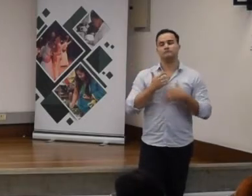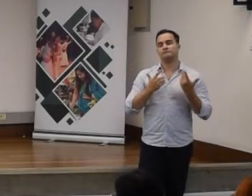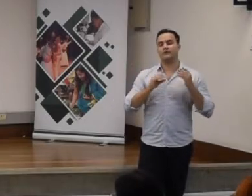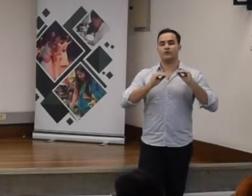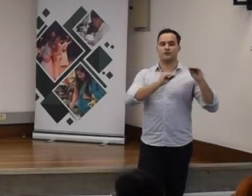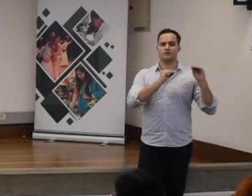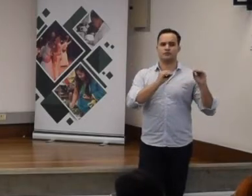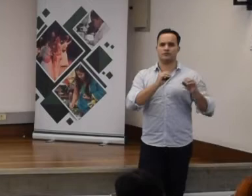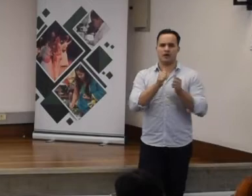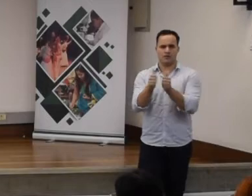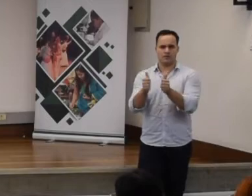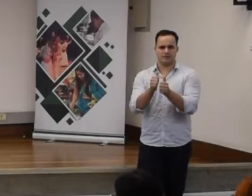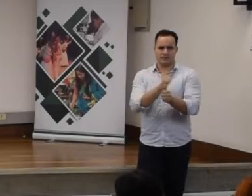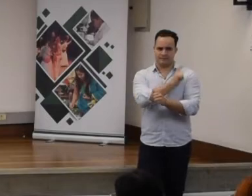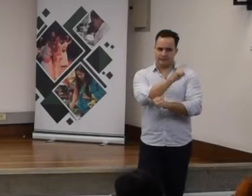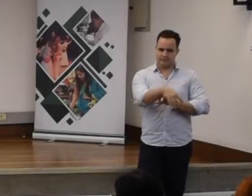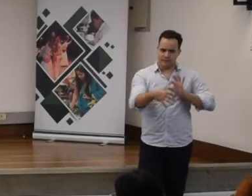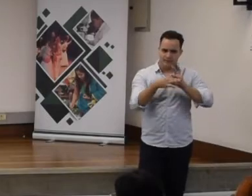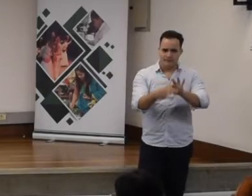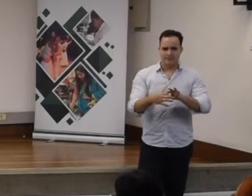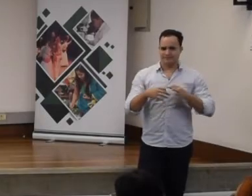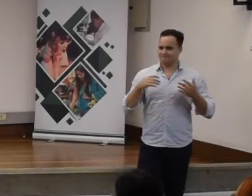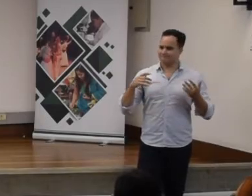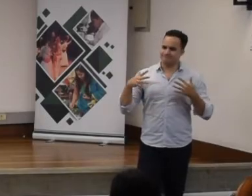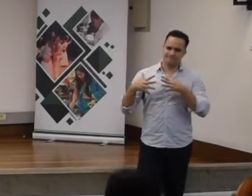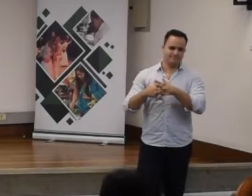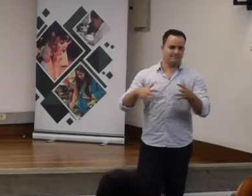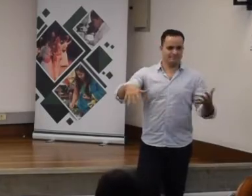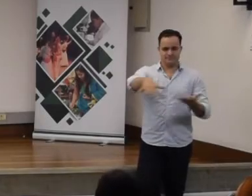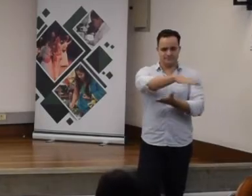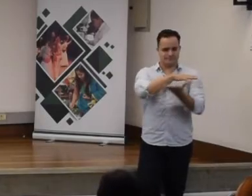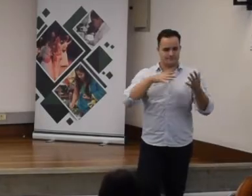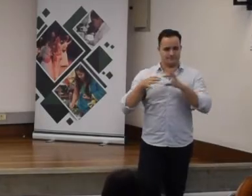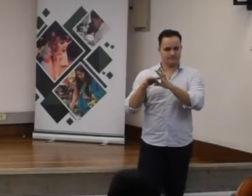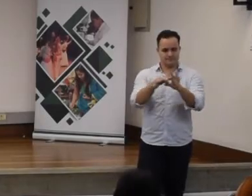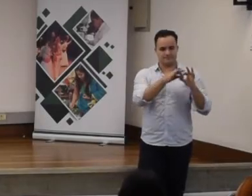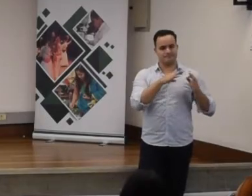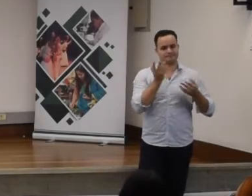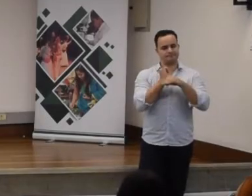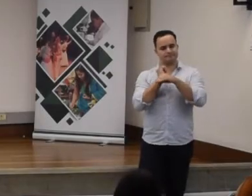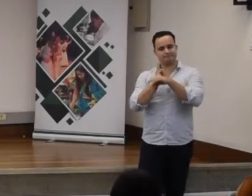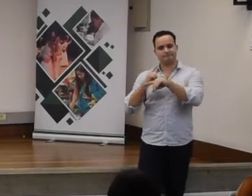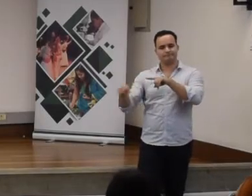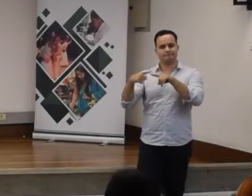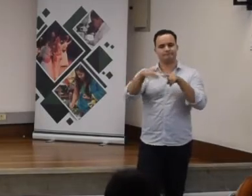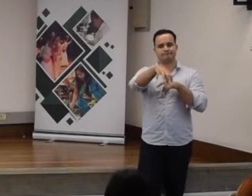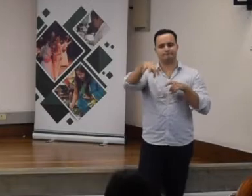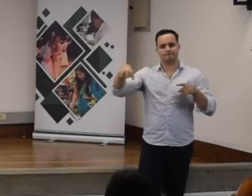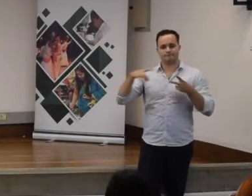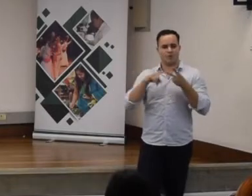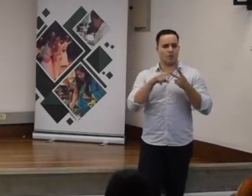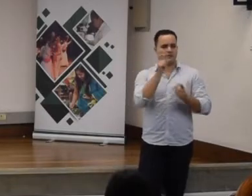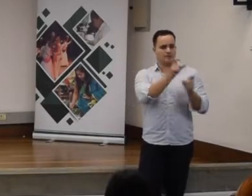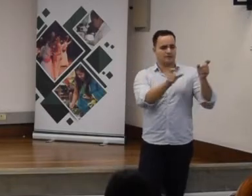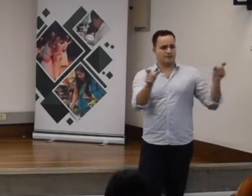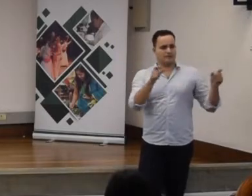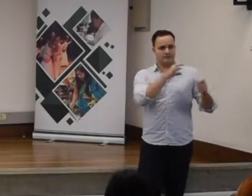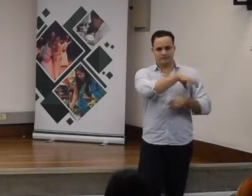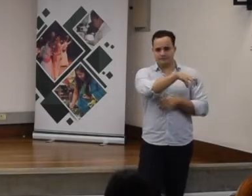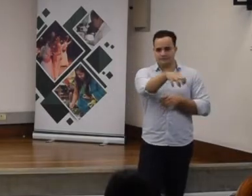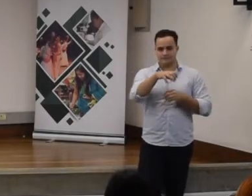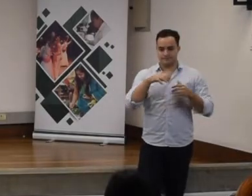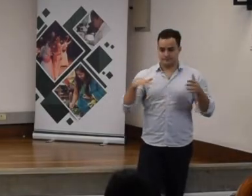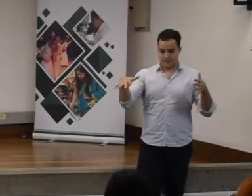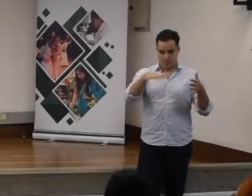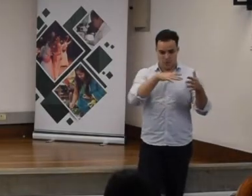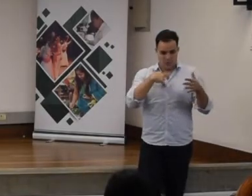formación, todo hace parte de un gran relacionamiento con unidades académicas, instituciones, personas, todos los que, digamos, conviven en